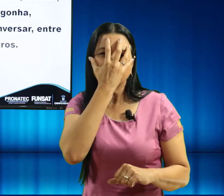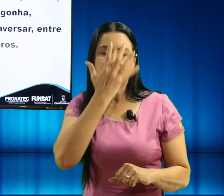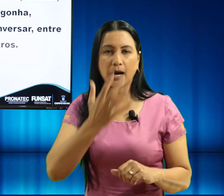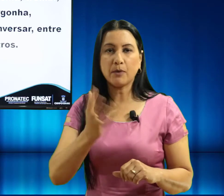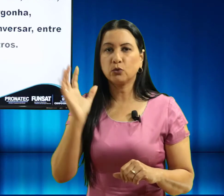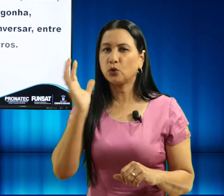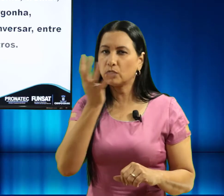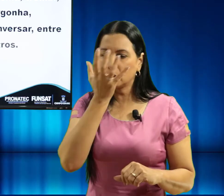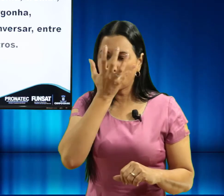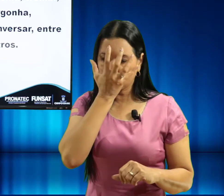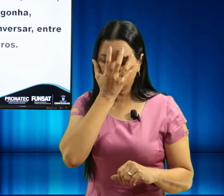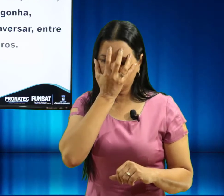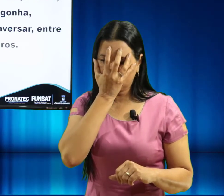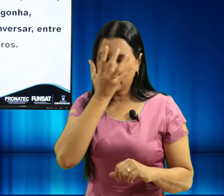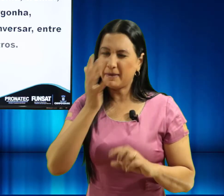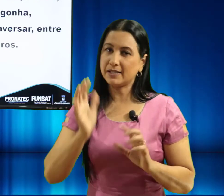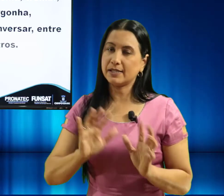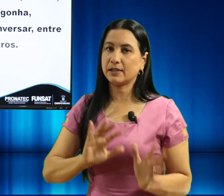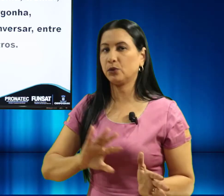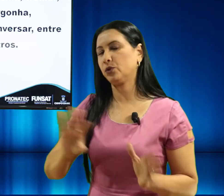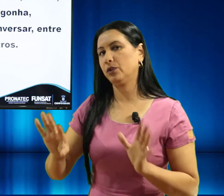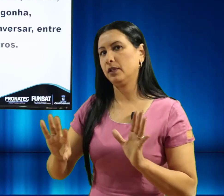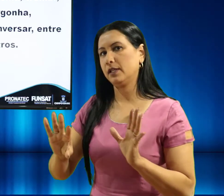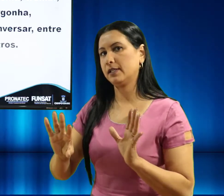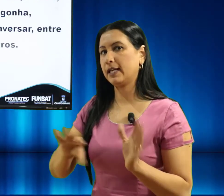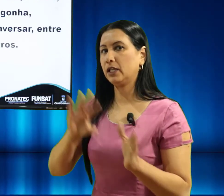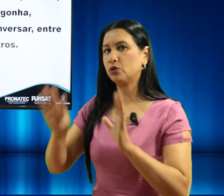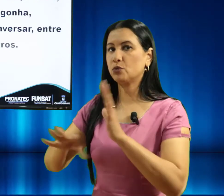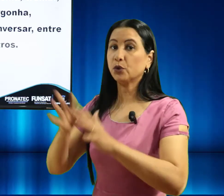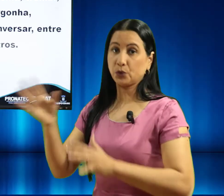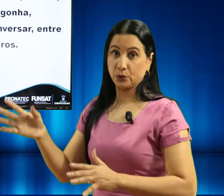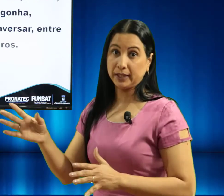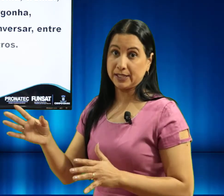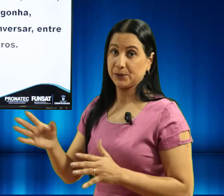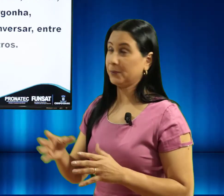A mão toda no rosto, mas isso está dentro de um outro contexto.